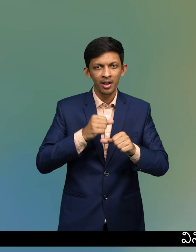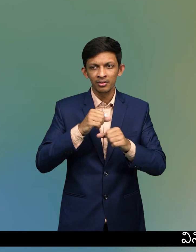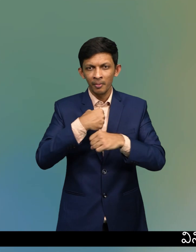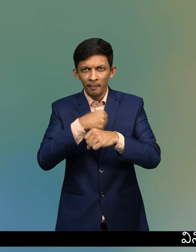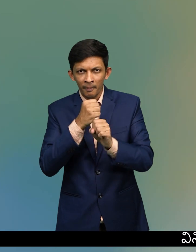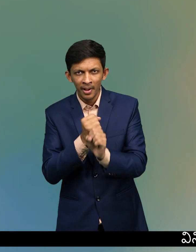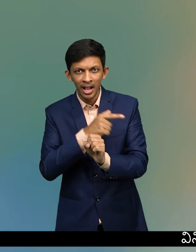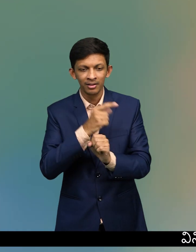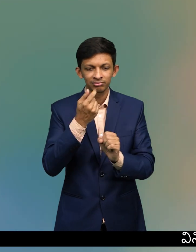వినియోగదారులకు